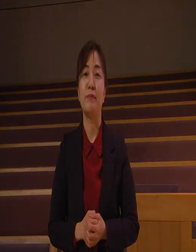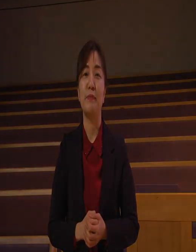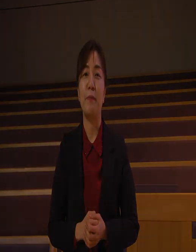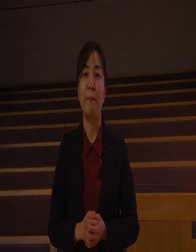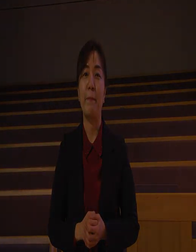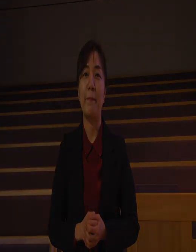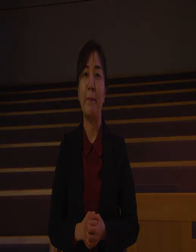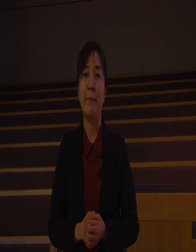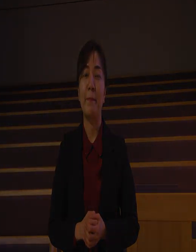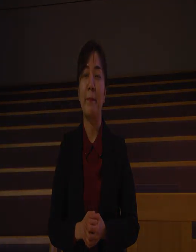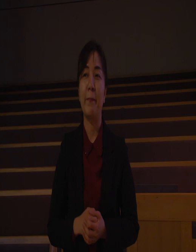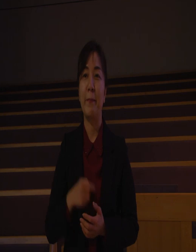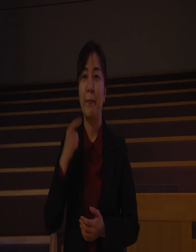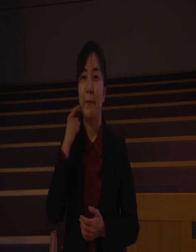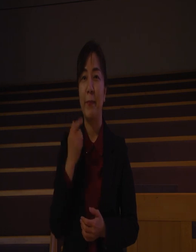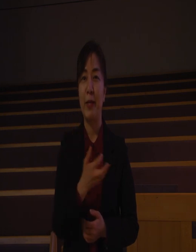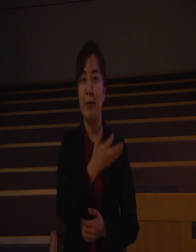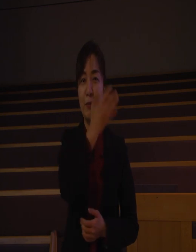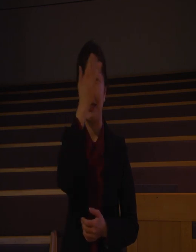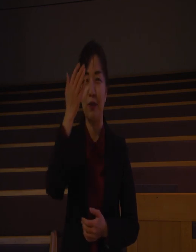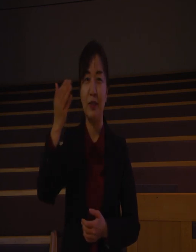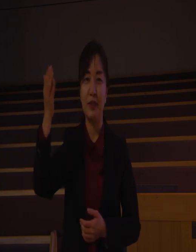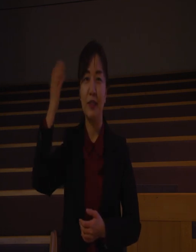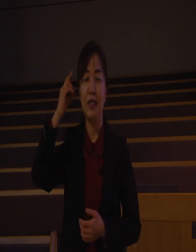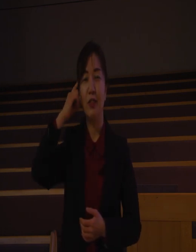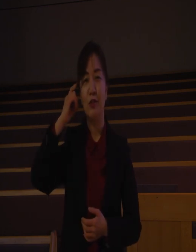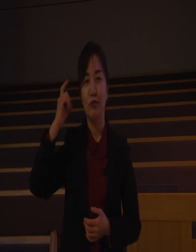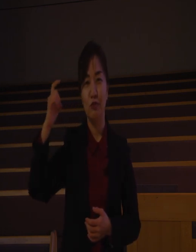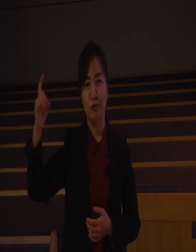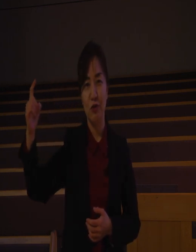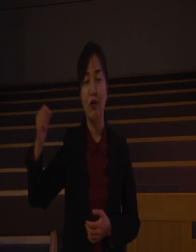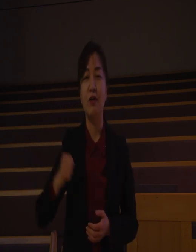합니다. 아름다웠던 지난 추억들,